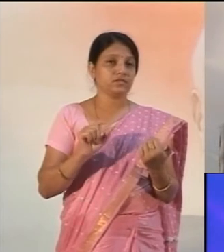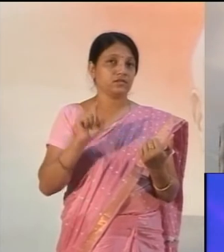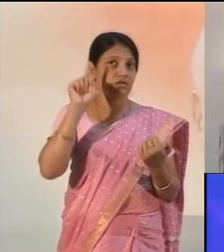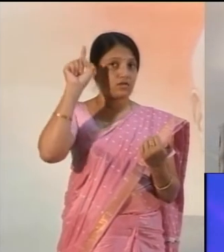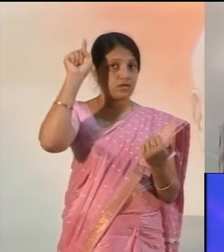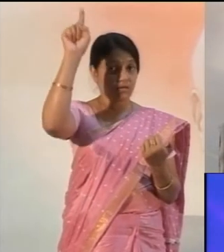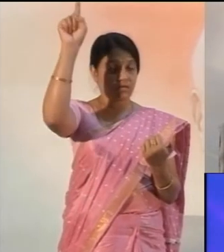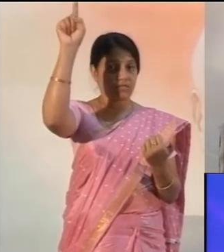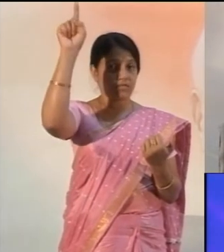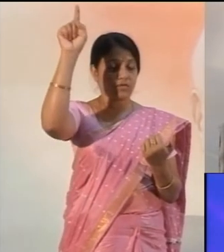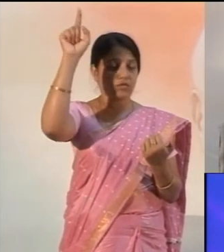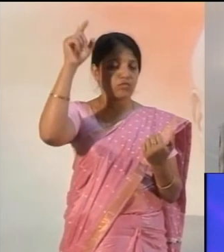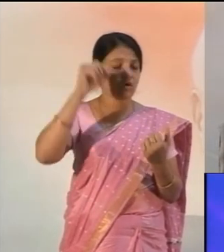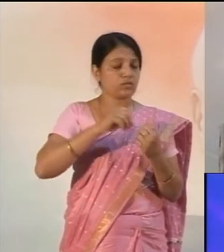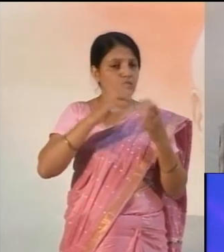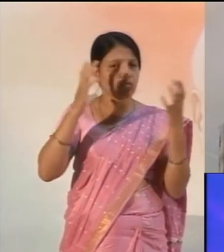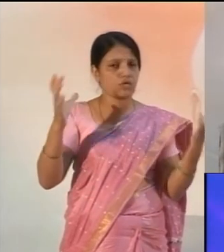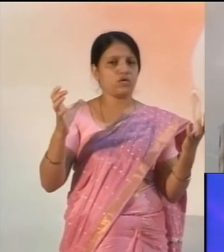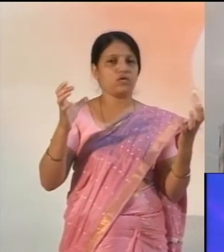भगवान बहुत याद करते हैं।